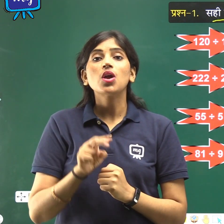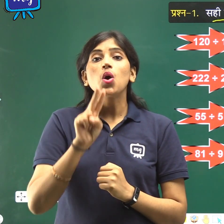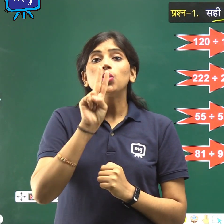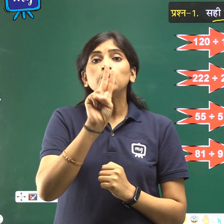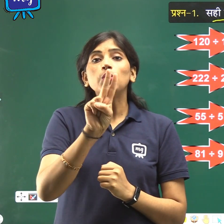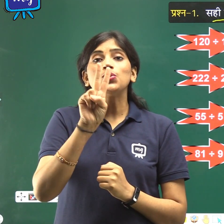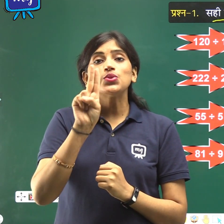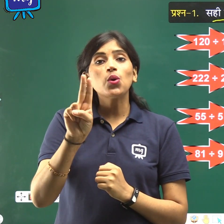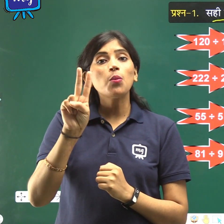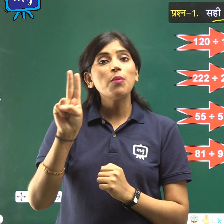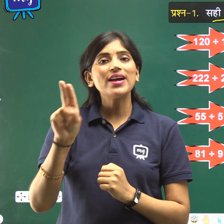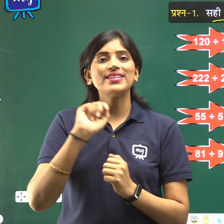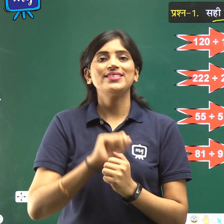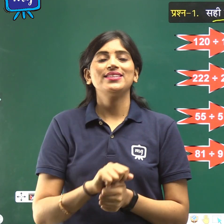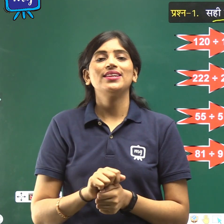222